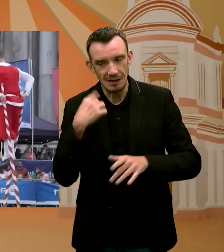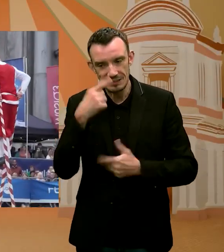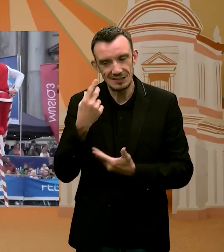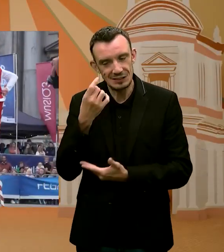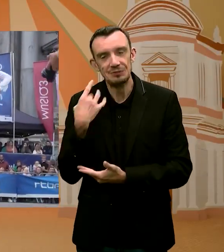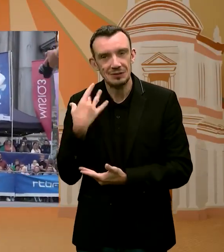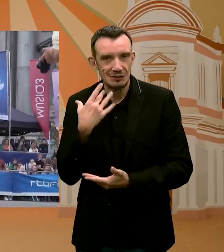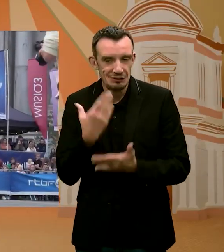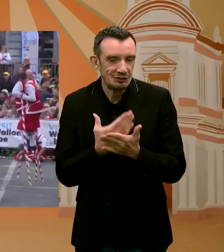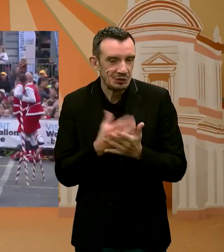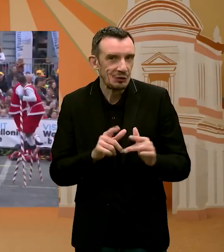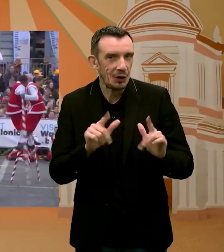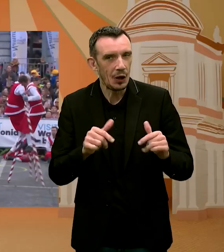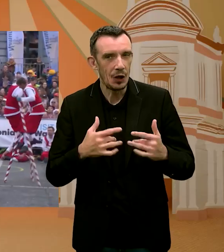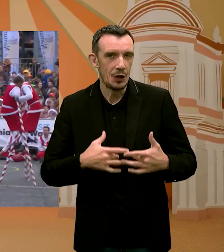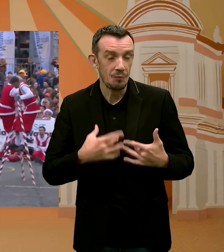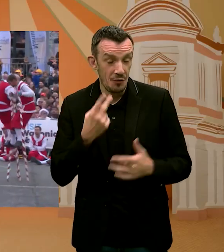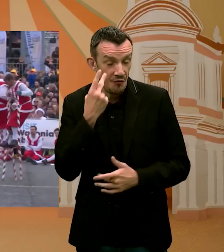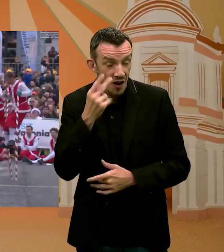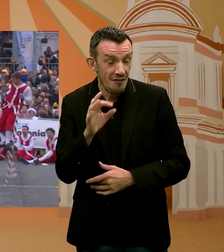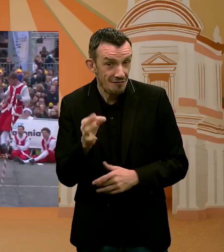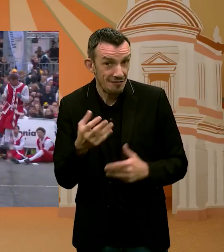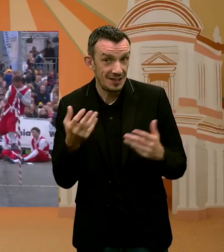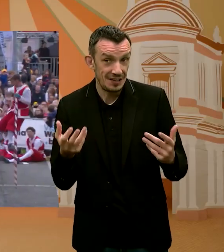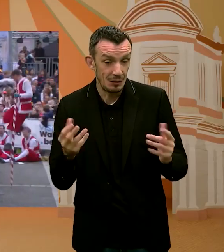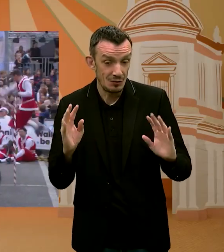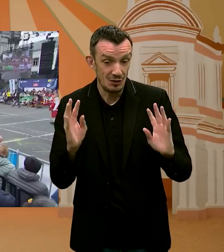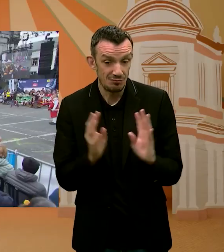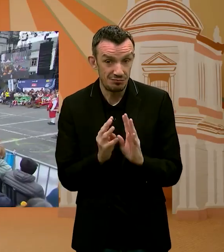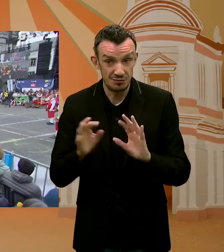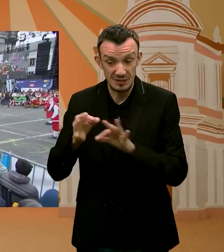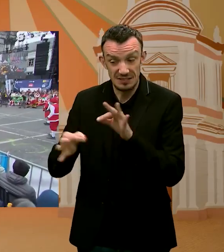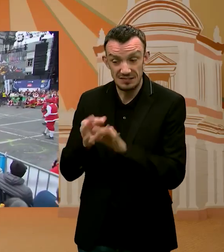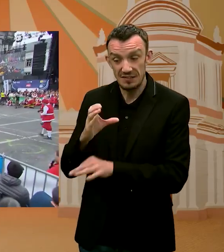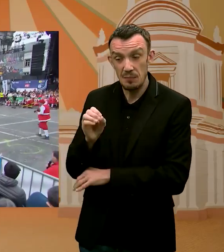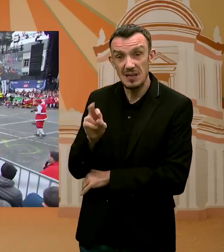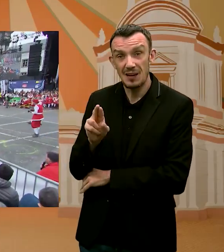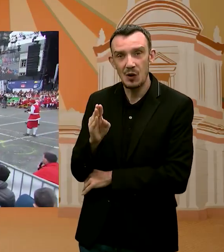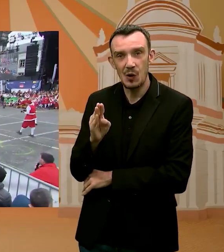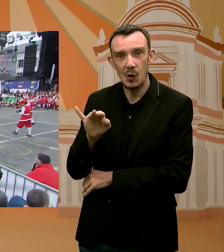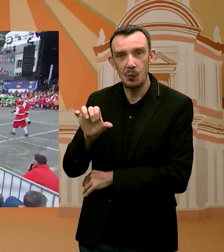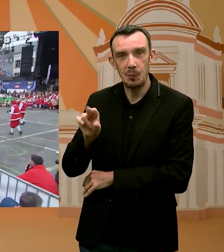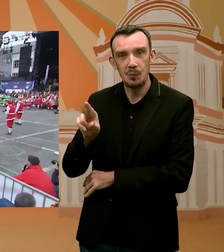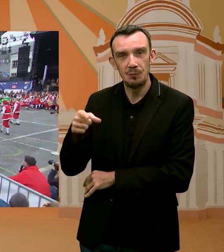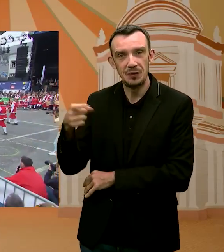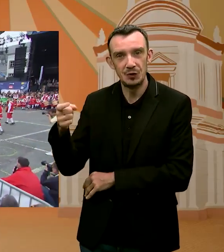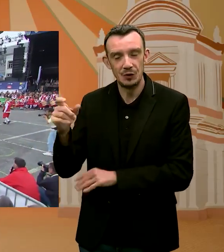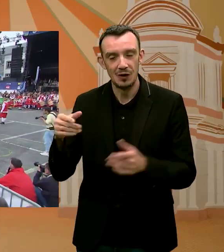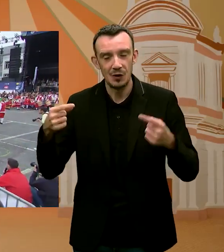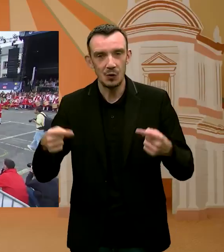Mais là, on voit qu'effectivement, c'est le clan Corbiot contre contre Robin et Pascal. Alors, qu'est-ce que tu appelles le clan